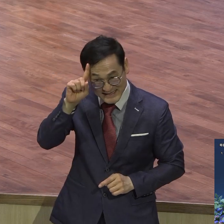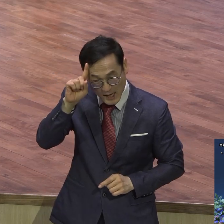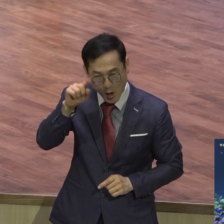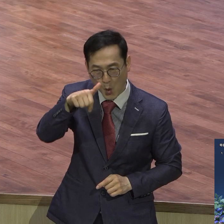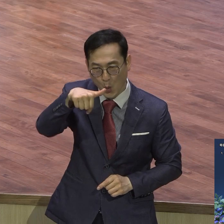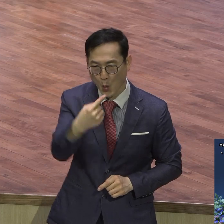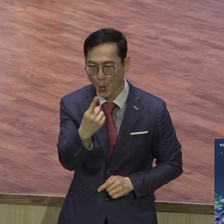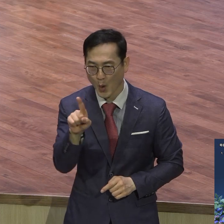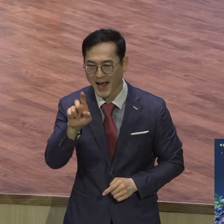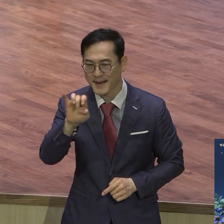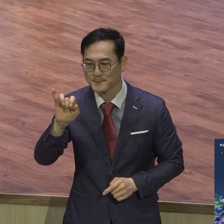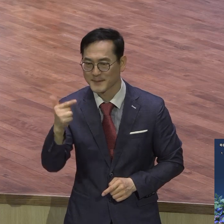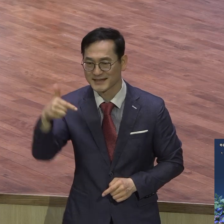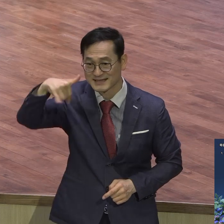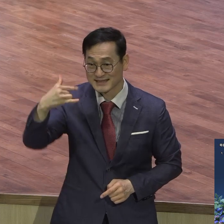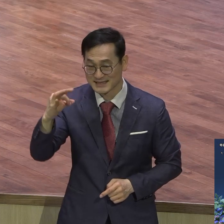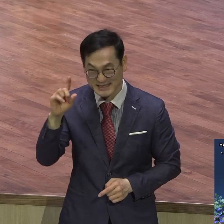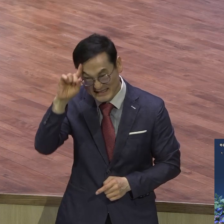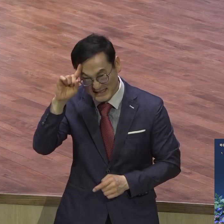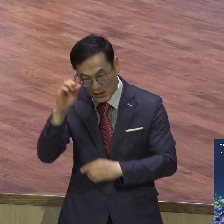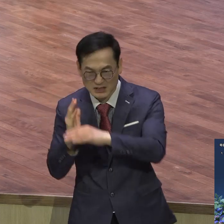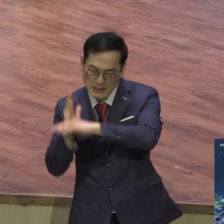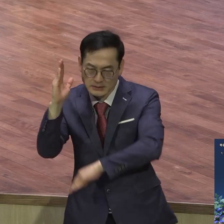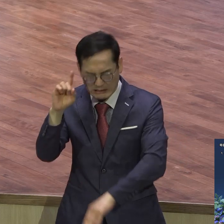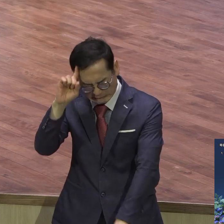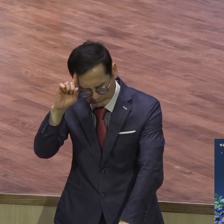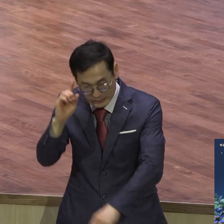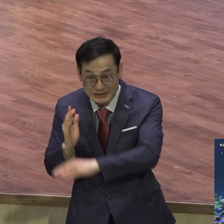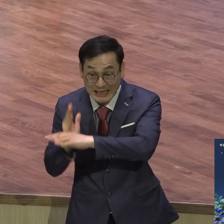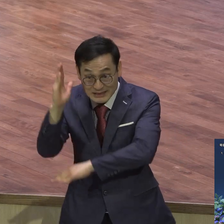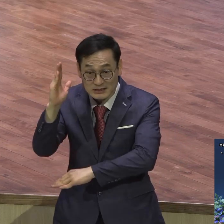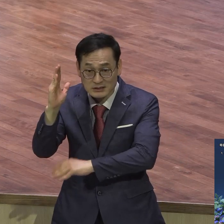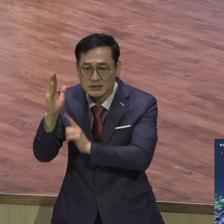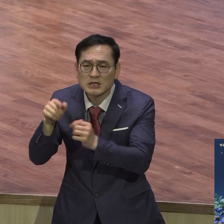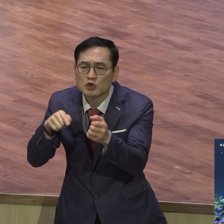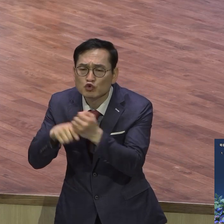임상시험을 거친 후에 발표한 내용입니다.